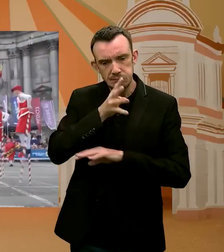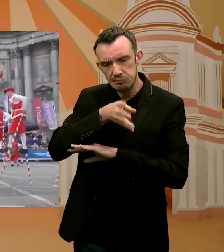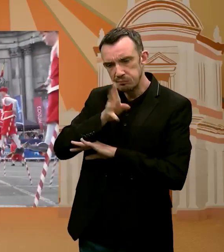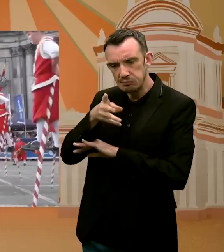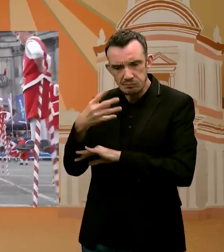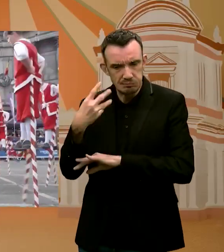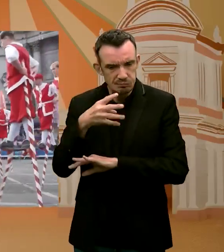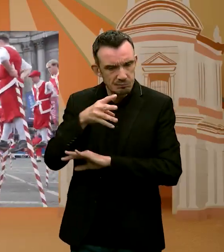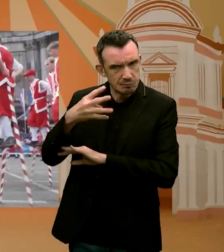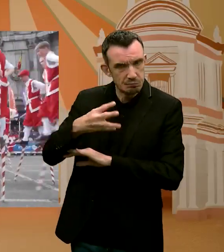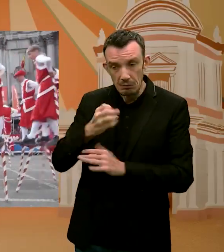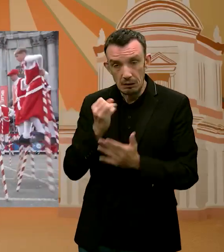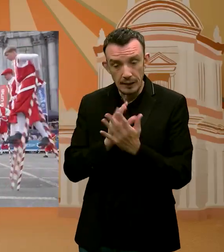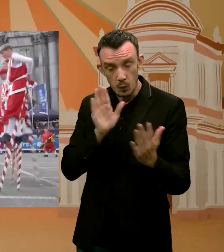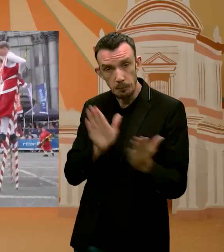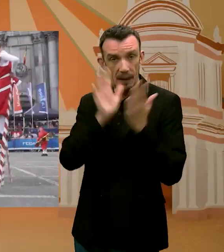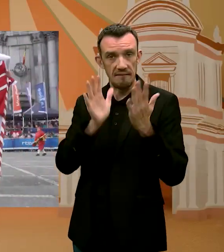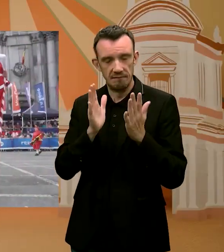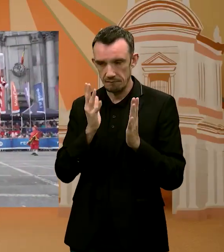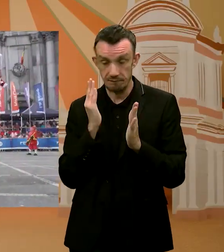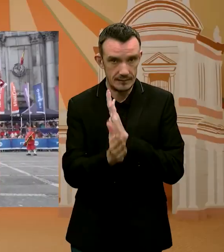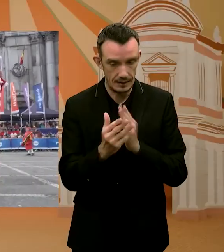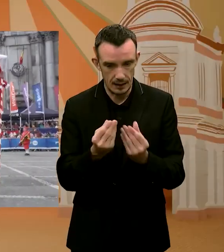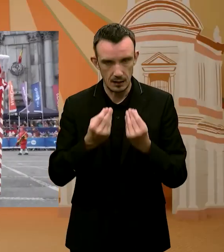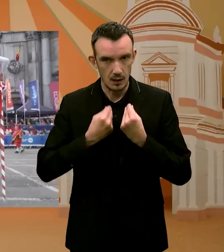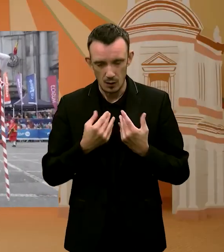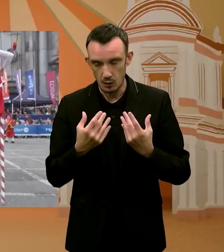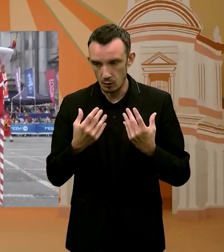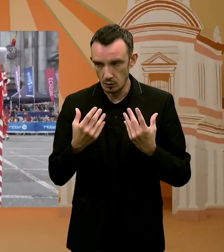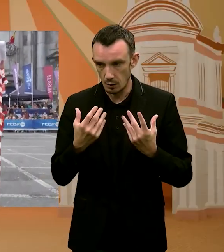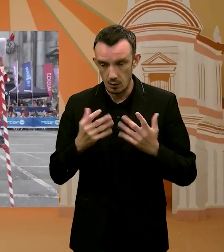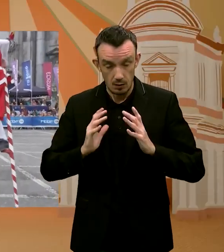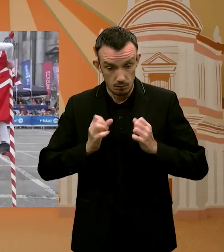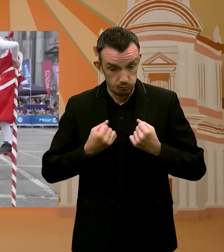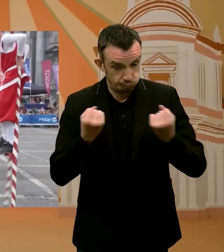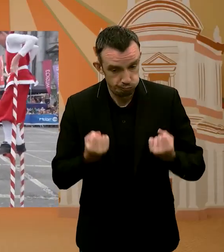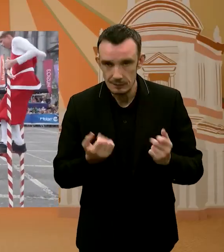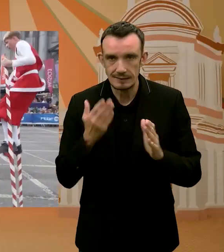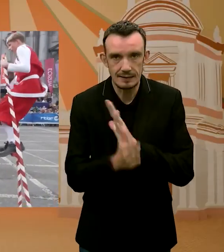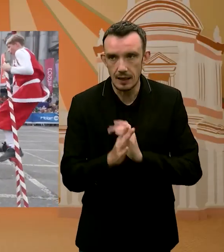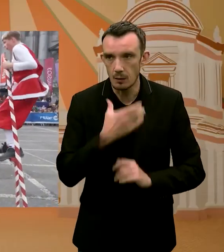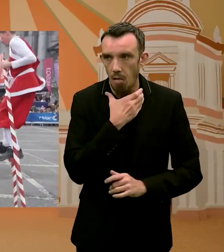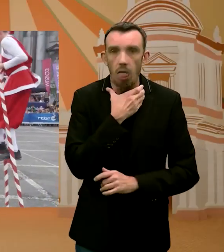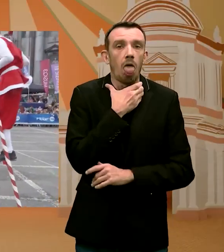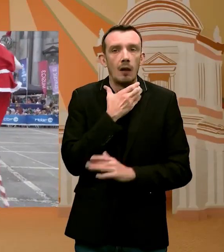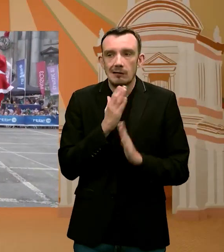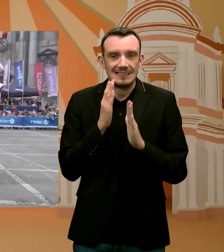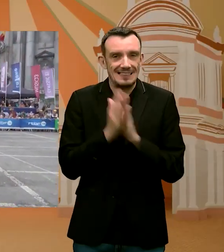on a donné des coups. Et il n'y a pas une minute de répit. On est directement pris à la gorge, on va dire ça comme ça. Et ça tape de partout.